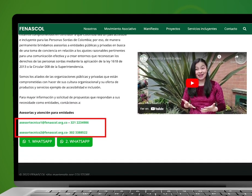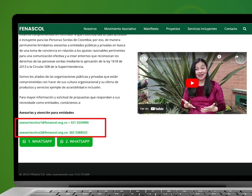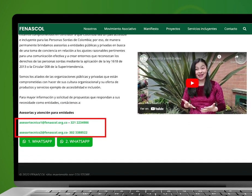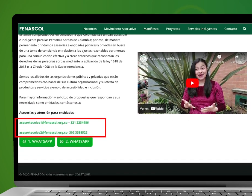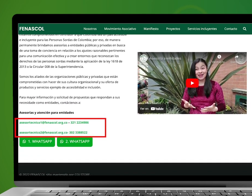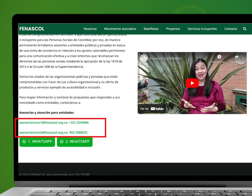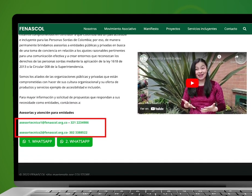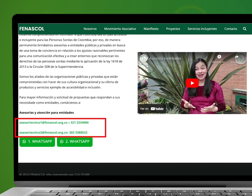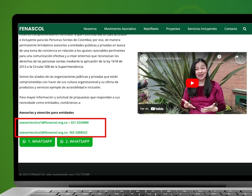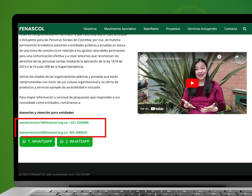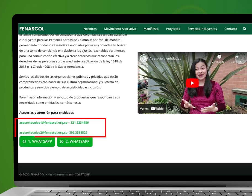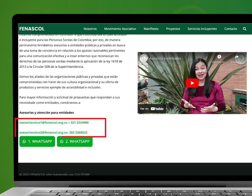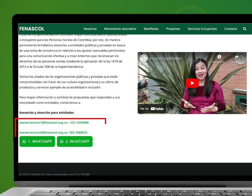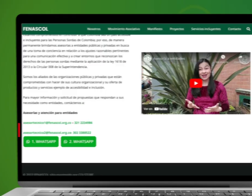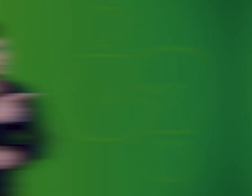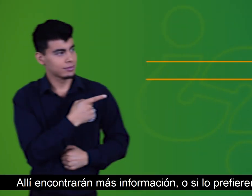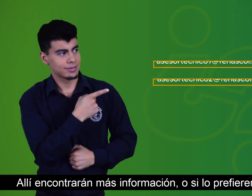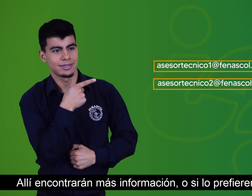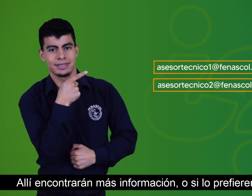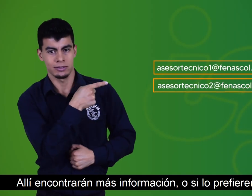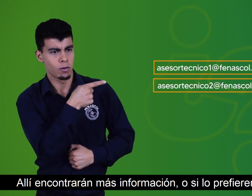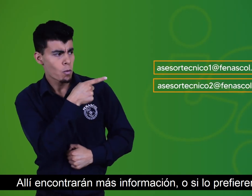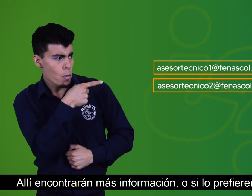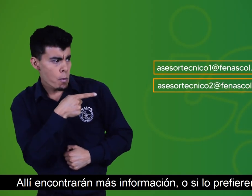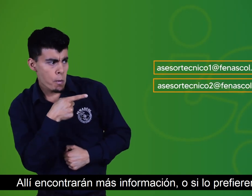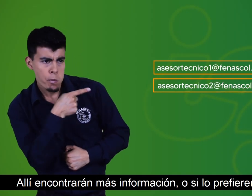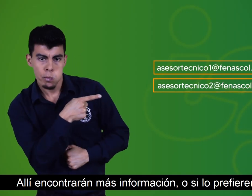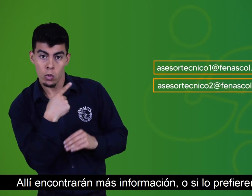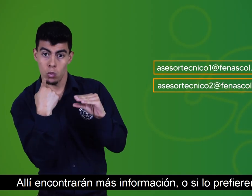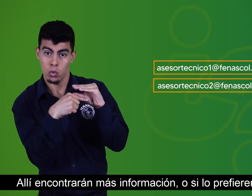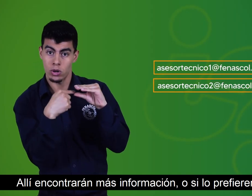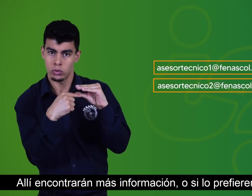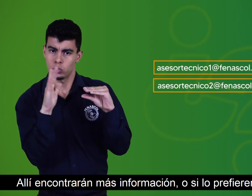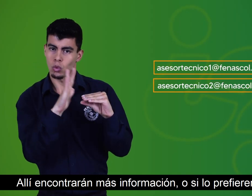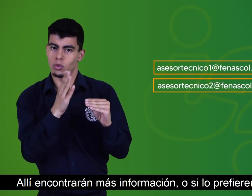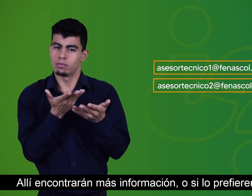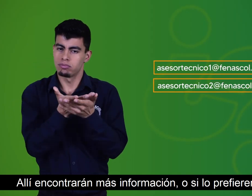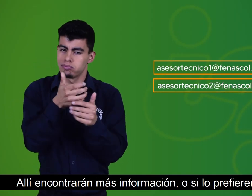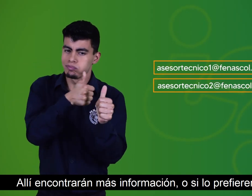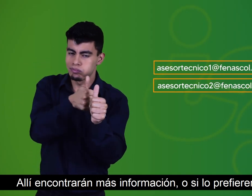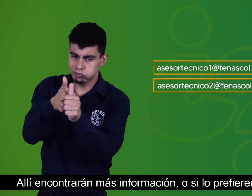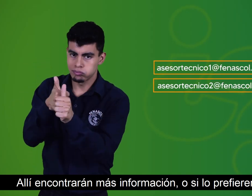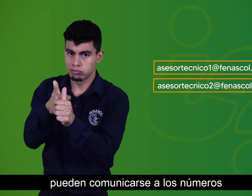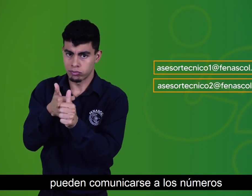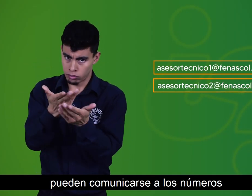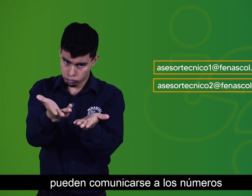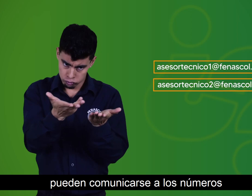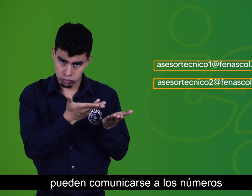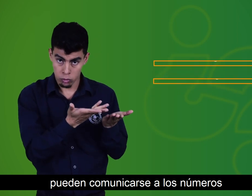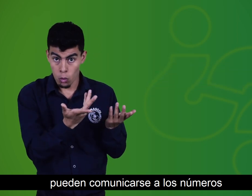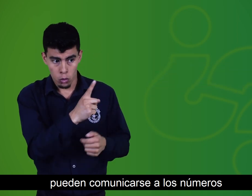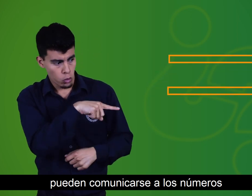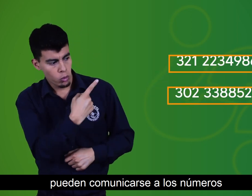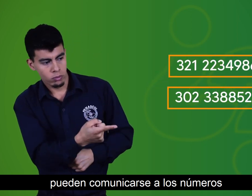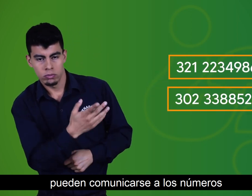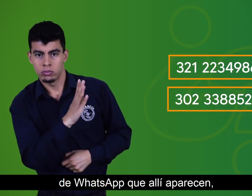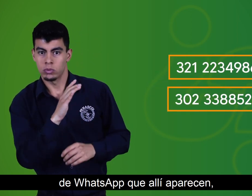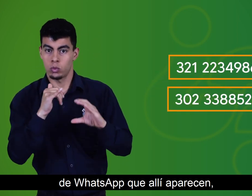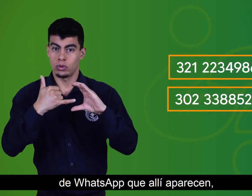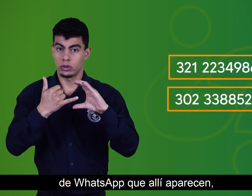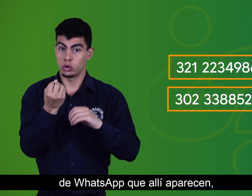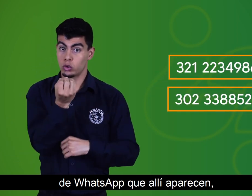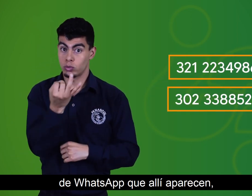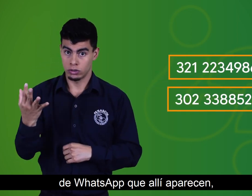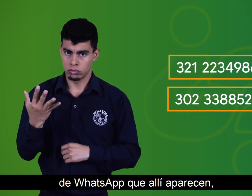ver dos correos electrónicos. Allí encontrarán más información o si lo prefieren pueden comunicarse a los